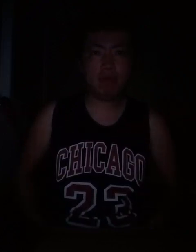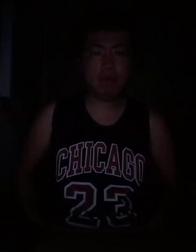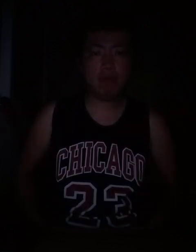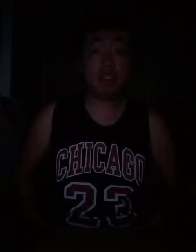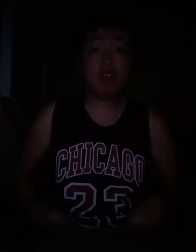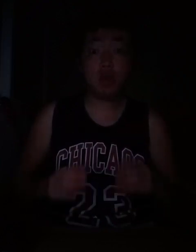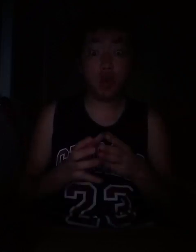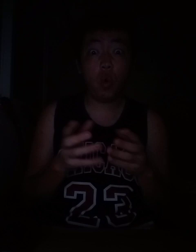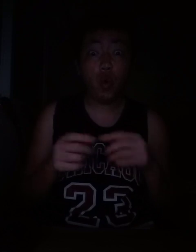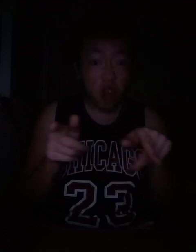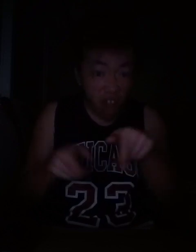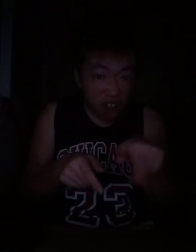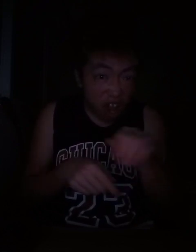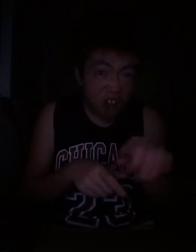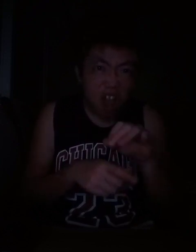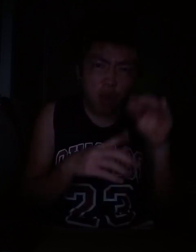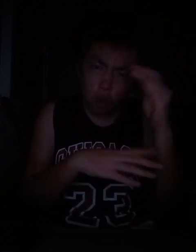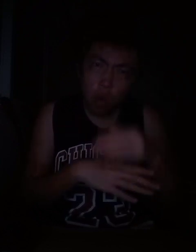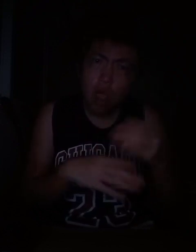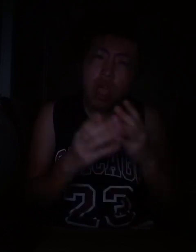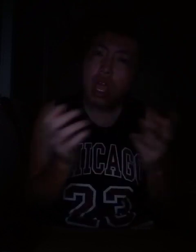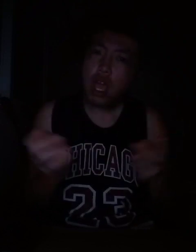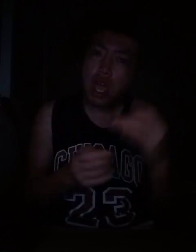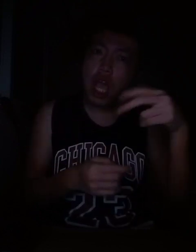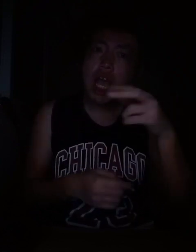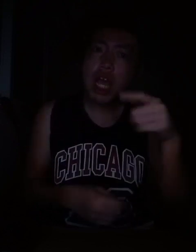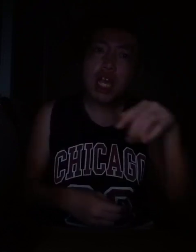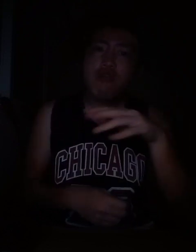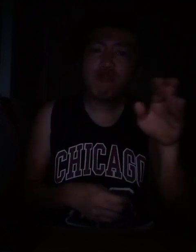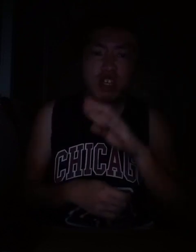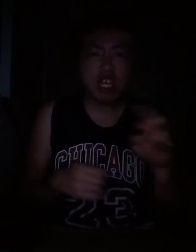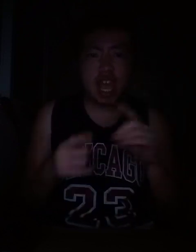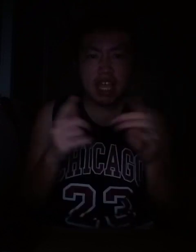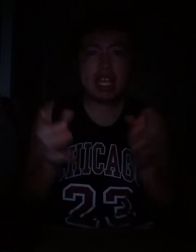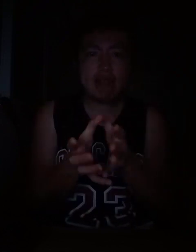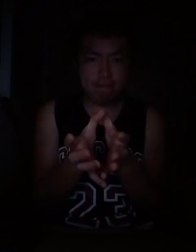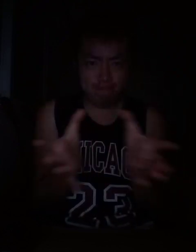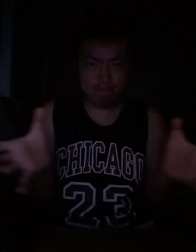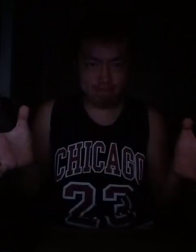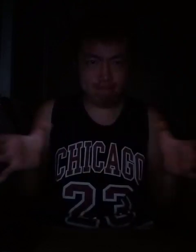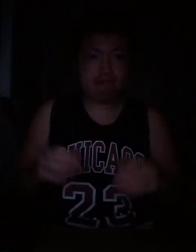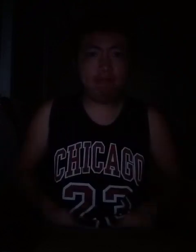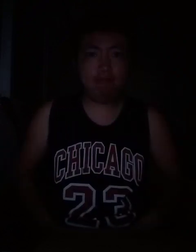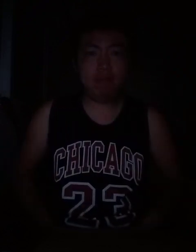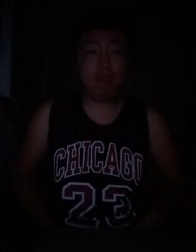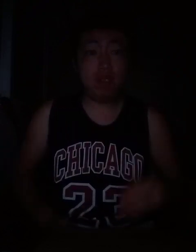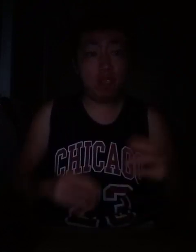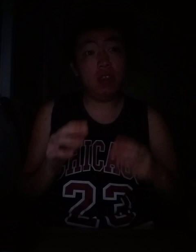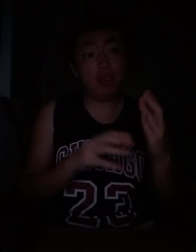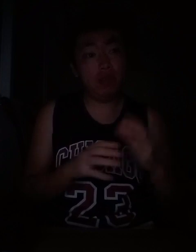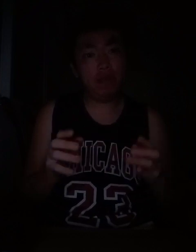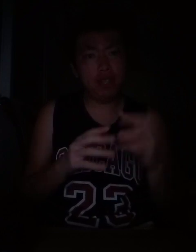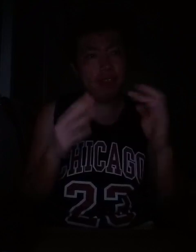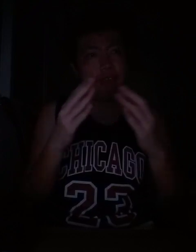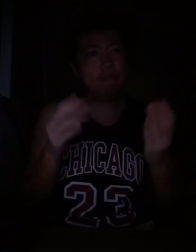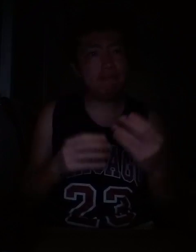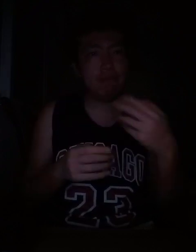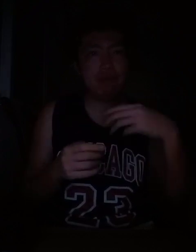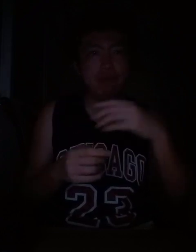공사 과정에서 철근 누락이 확인된 하주운정지구의 LH 아파트입니다. 이곳 감리는 S사가 맡았는데